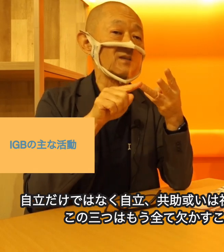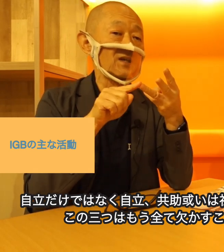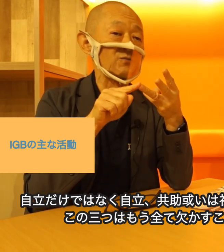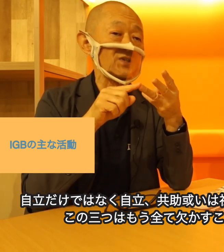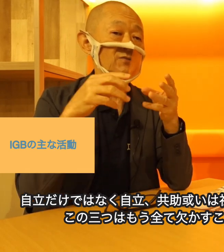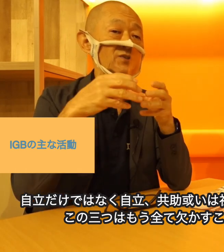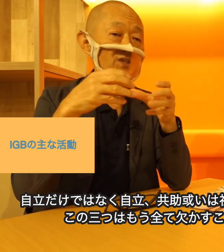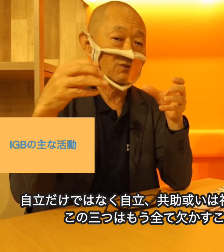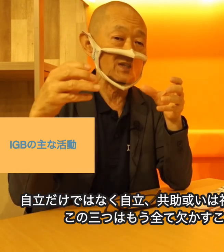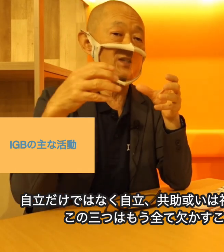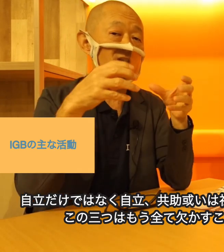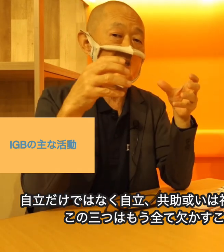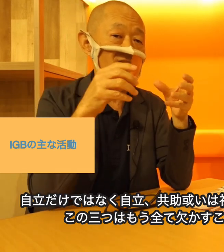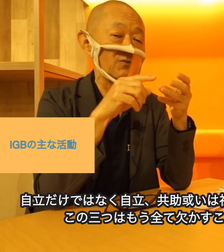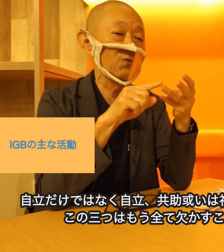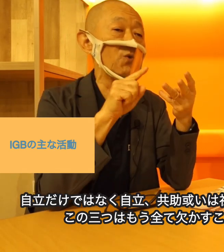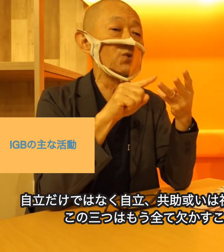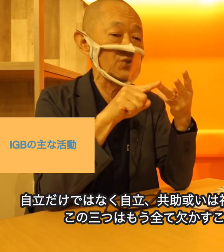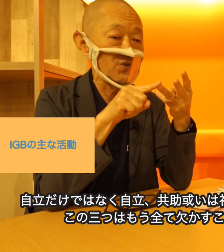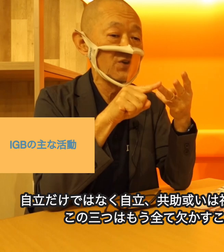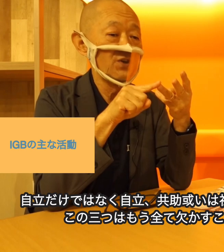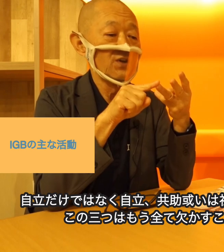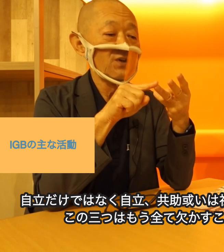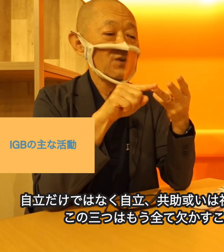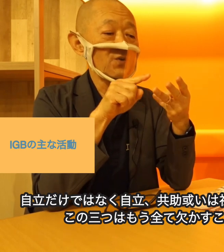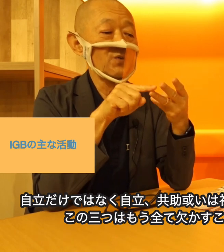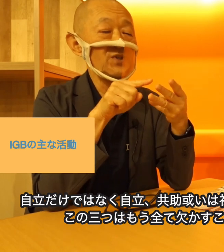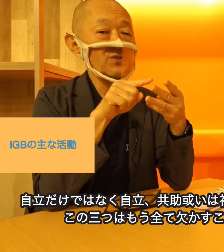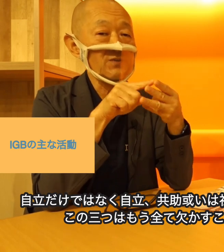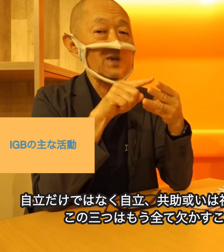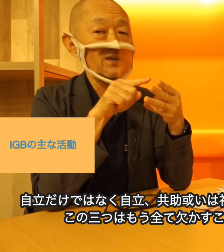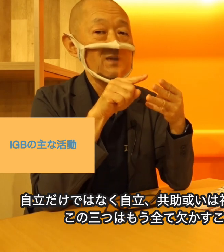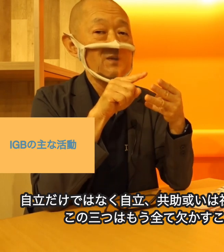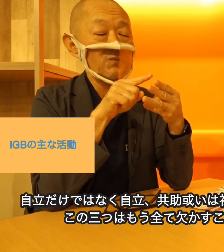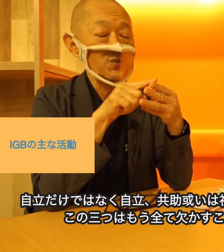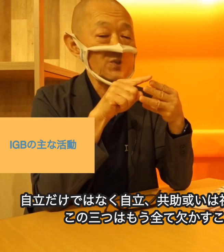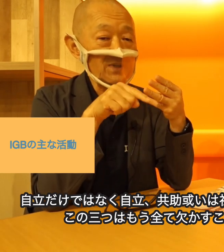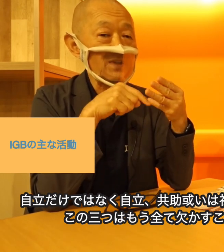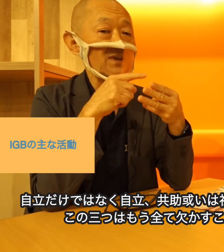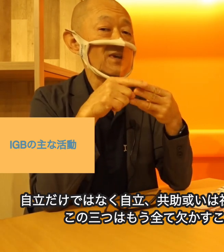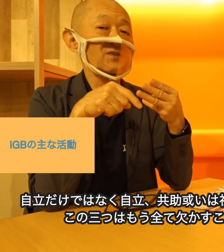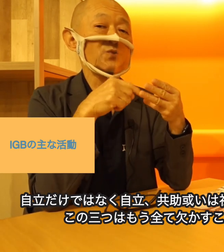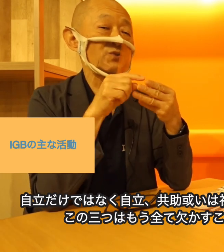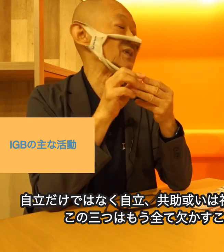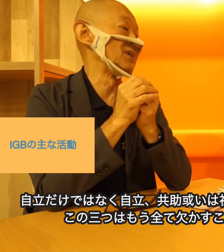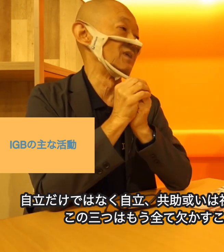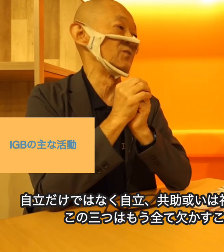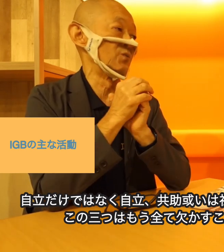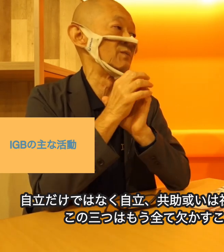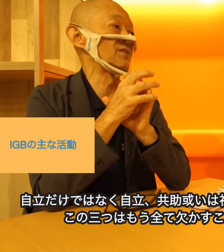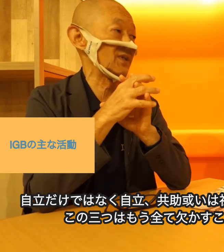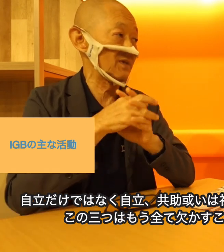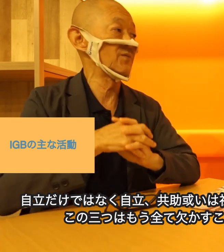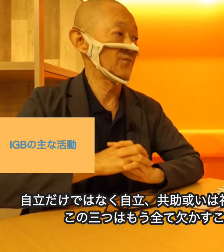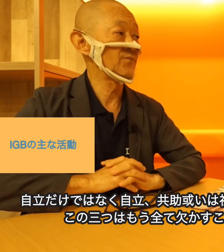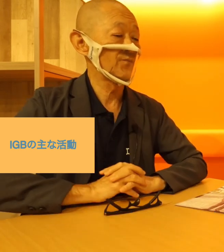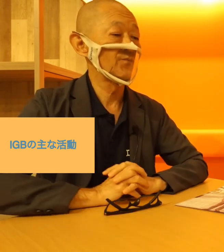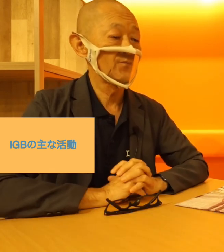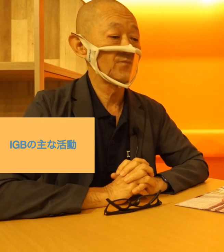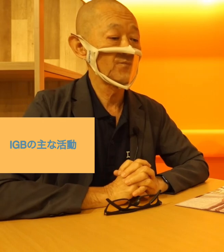体として国とか自治体の公助、この3つはもう全て欠かすことができないと思いますね。 そ